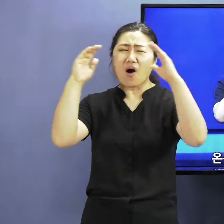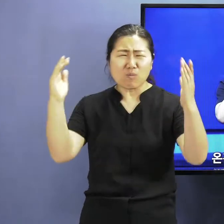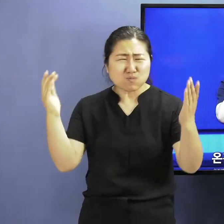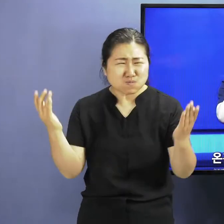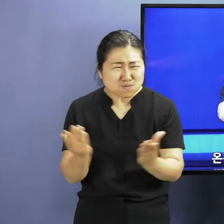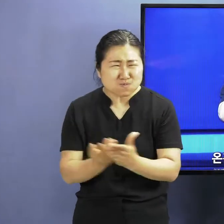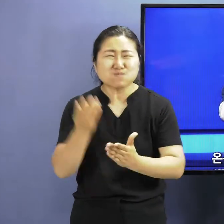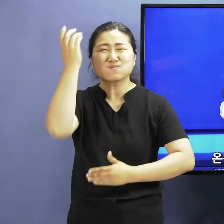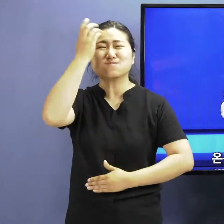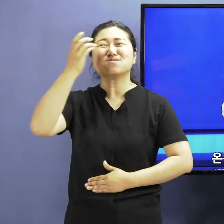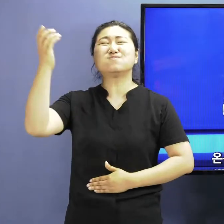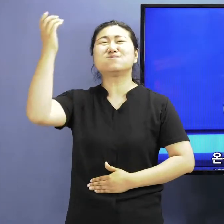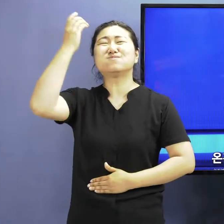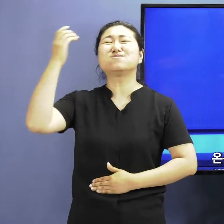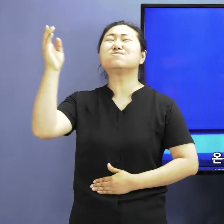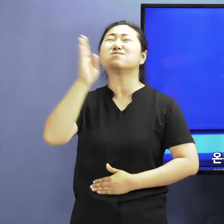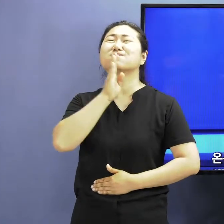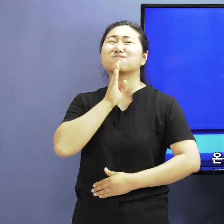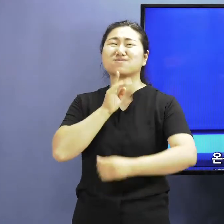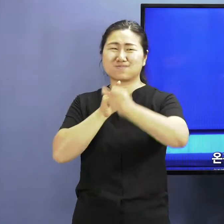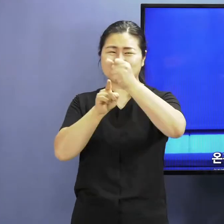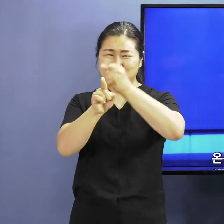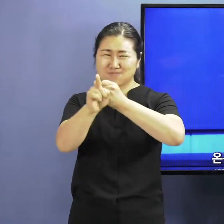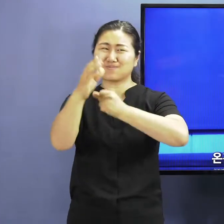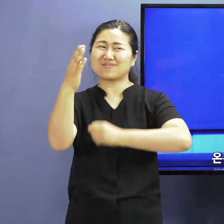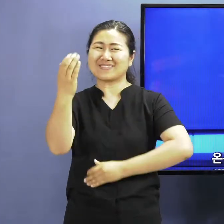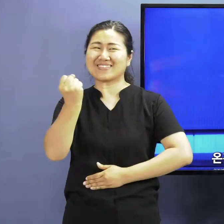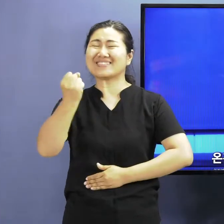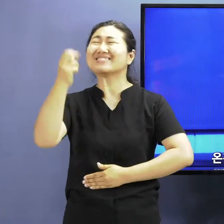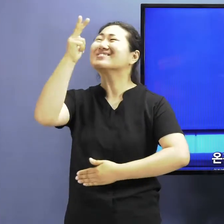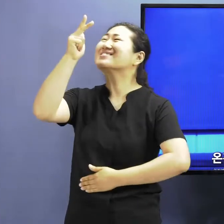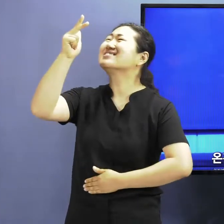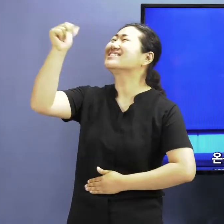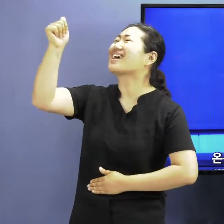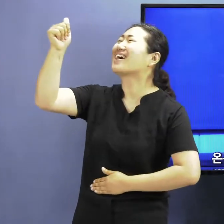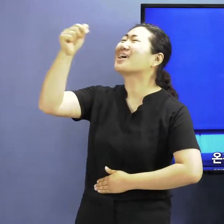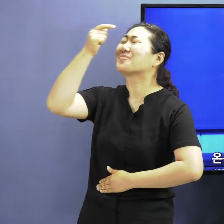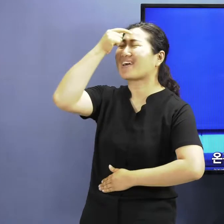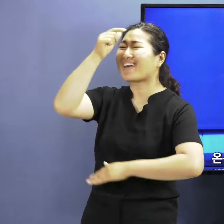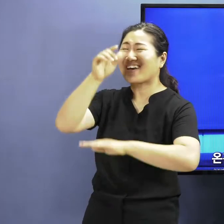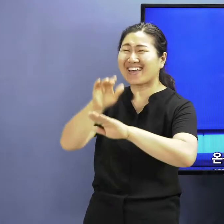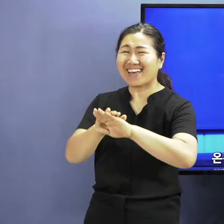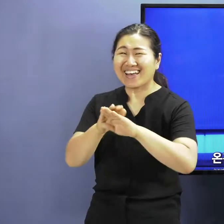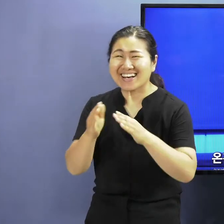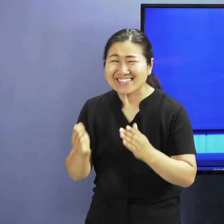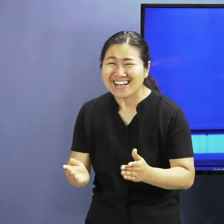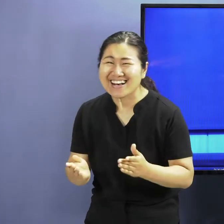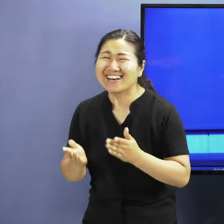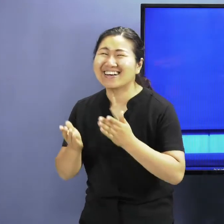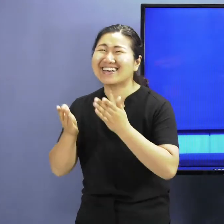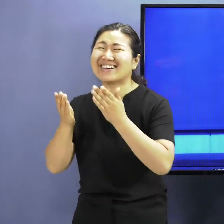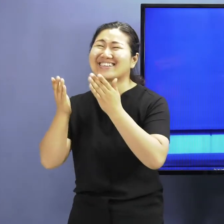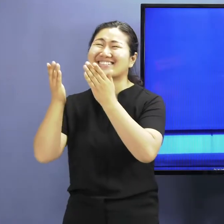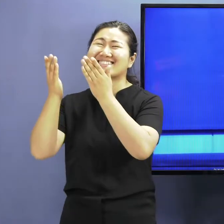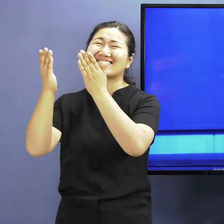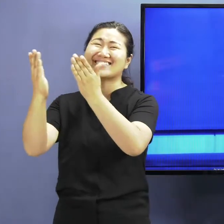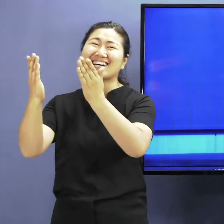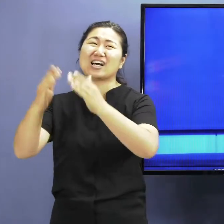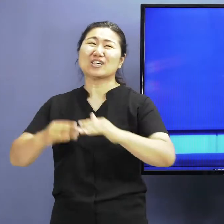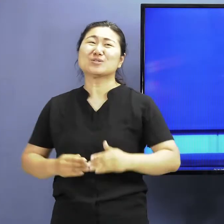온전히 영과 진리로 주를 예배하자.